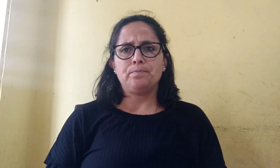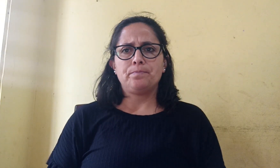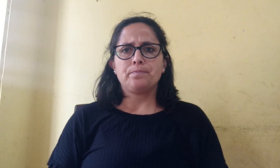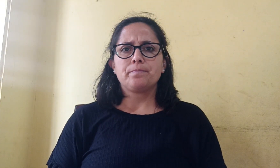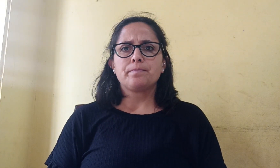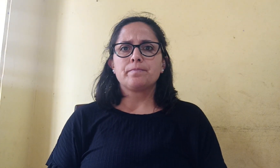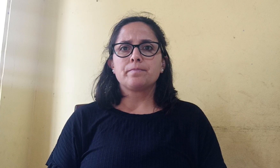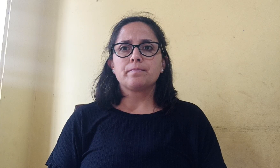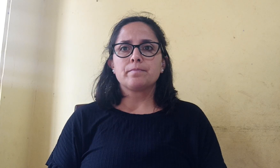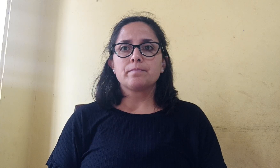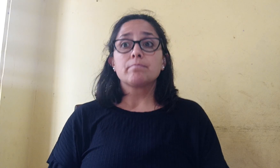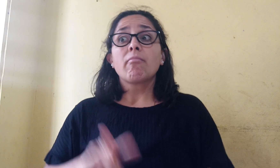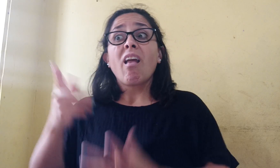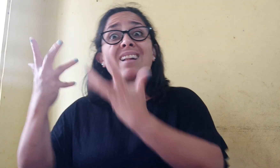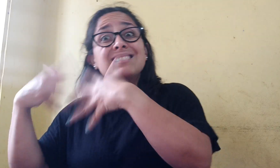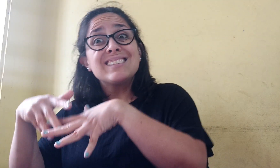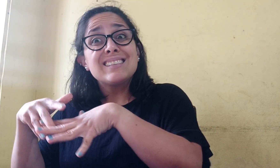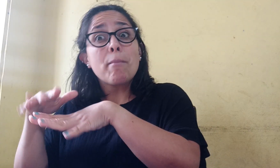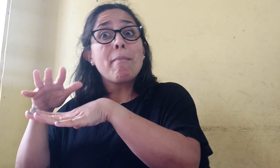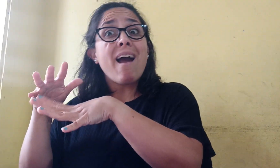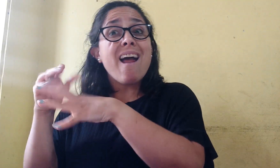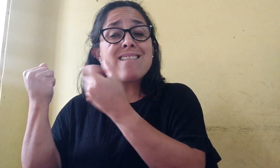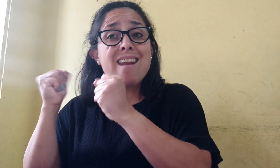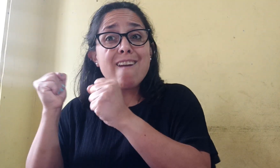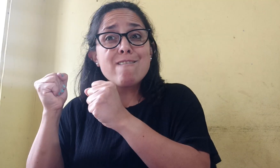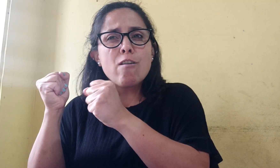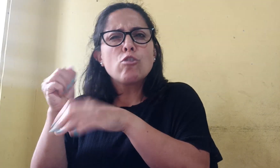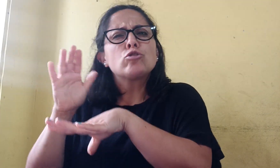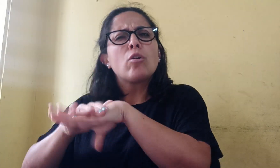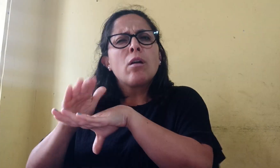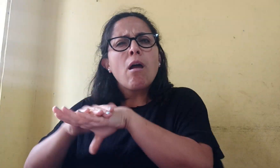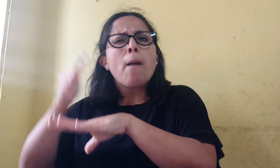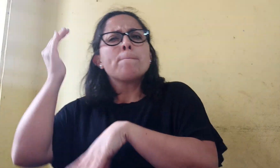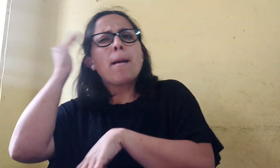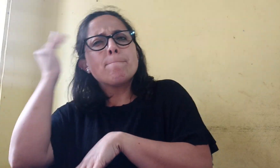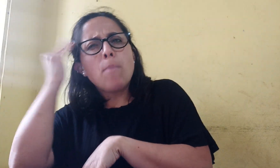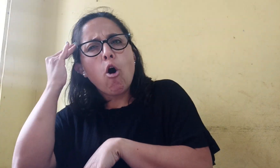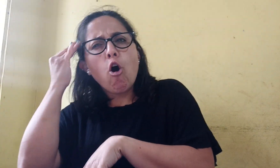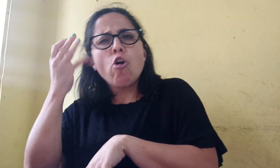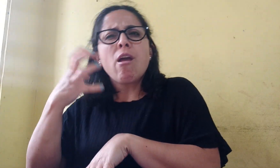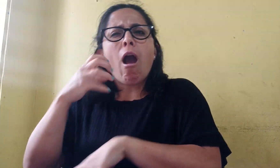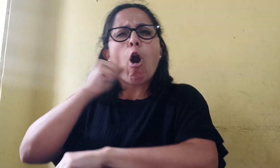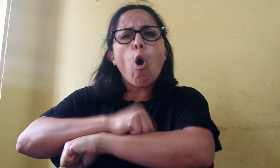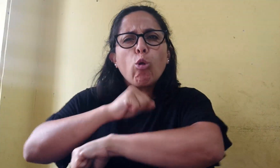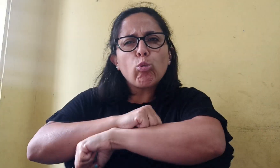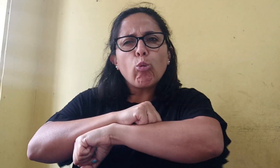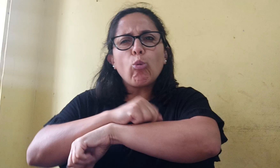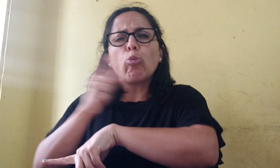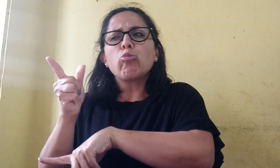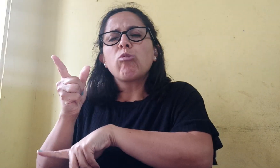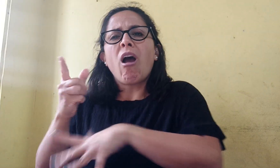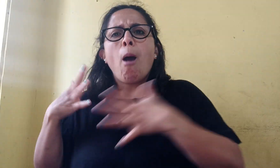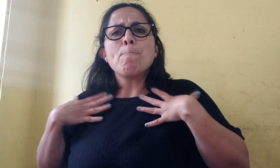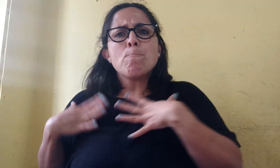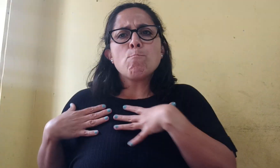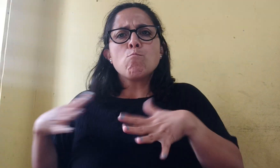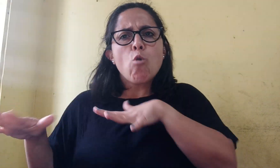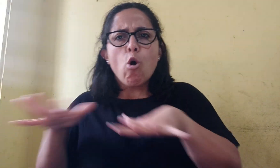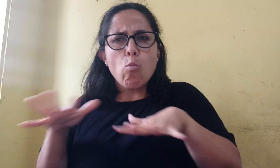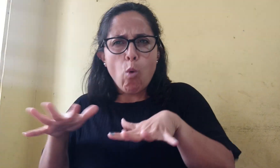Bueno, es responsable de las percepciones, la conducta, la memoria, inicia y controla los movimientos voluntarios, que este